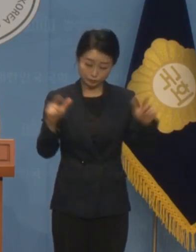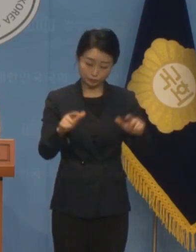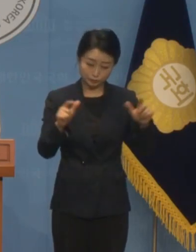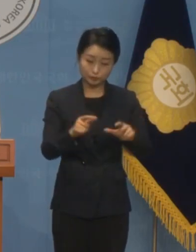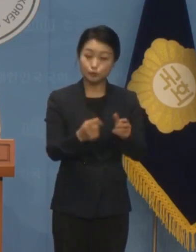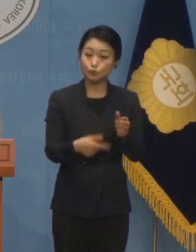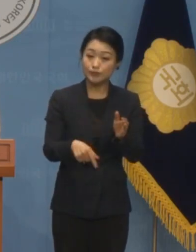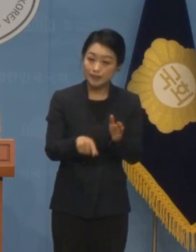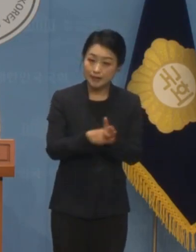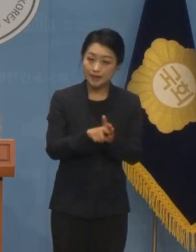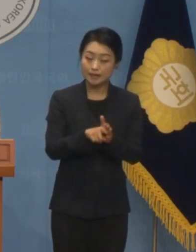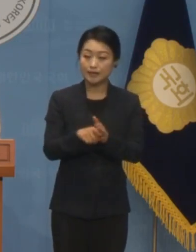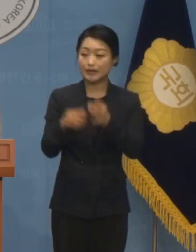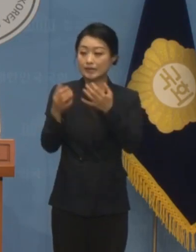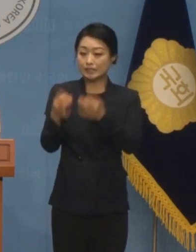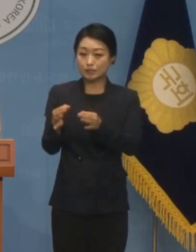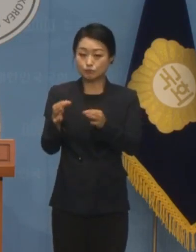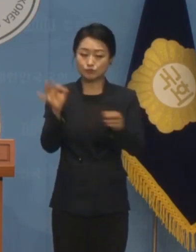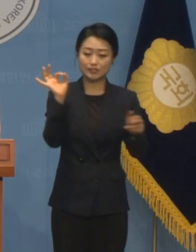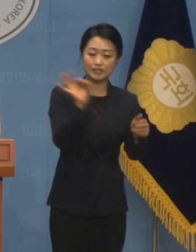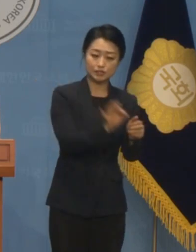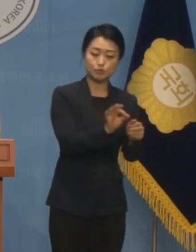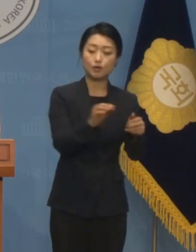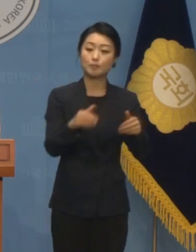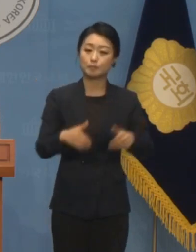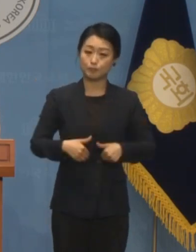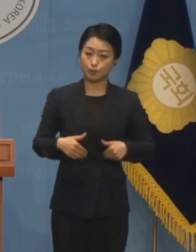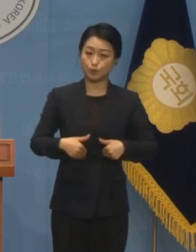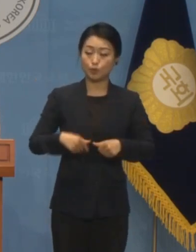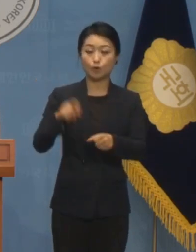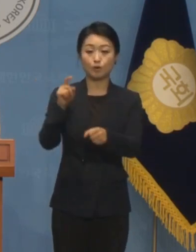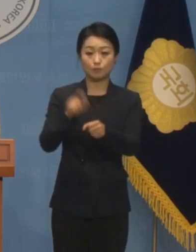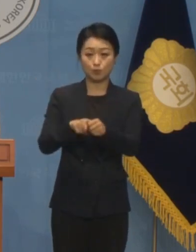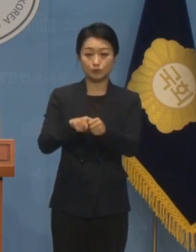위한 금융이 마중물 역할을 할 수 있도록 하는